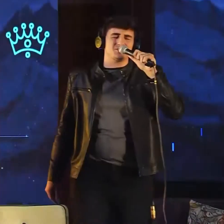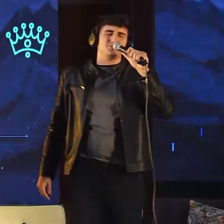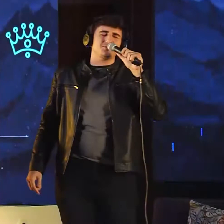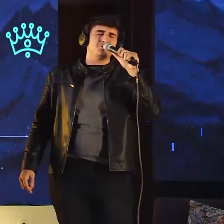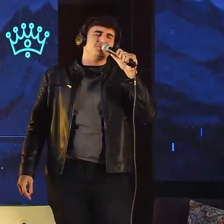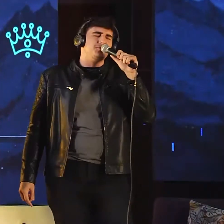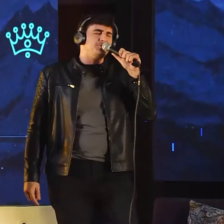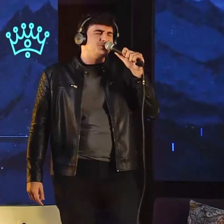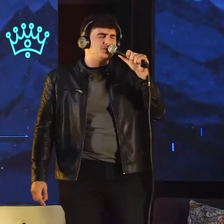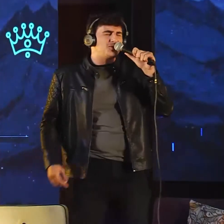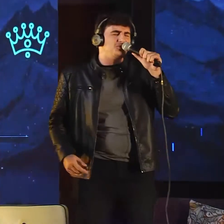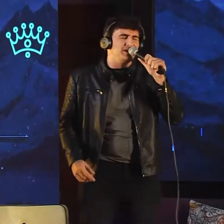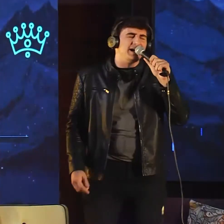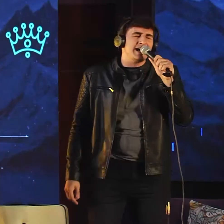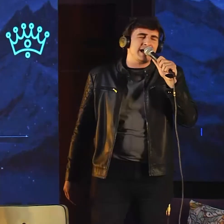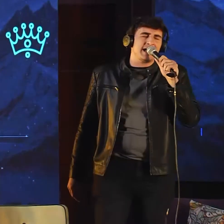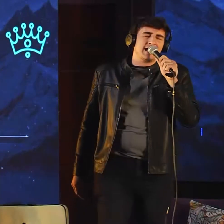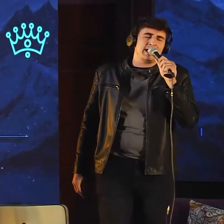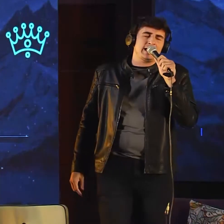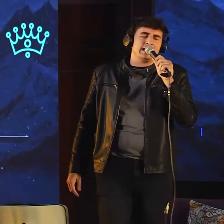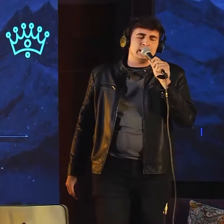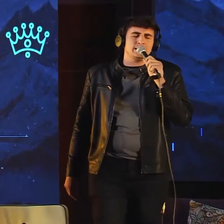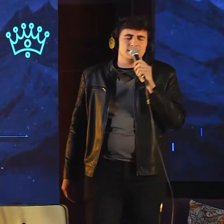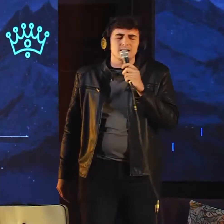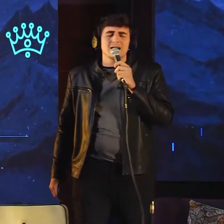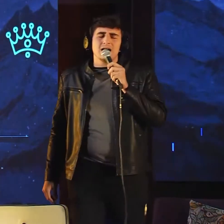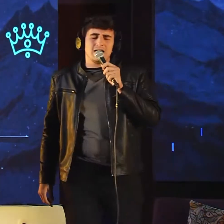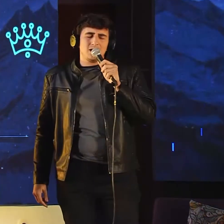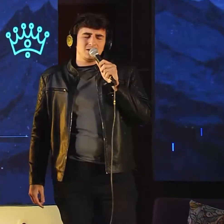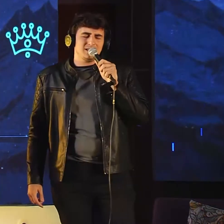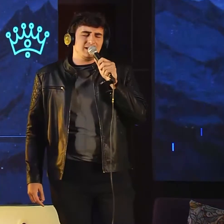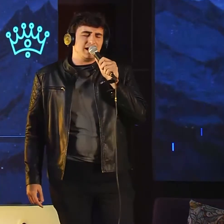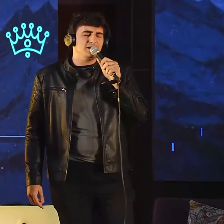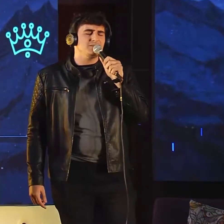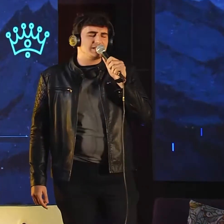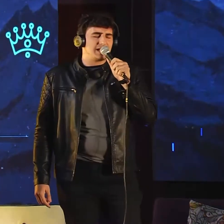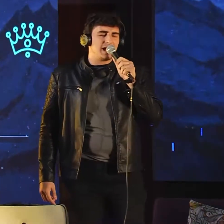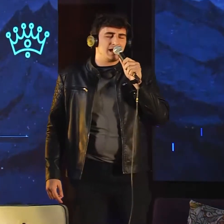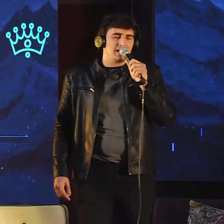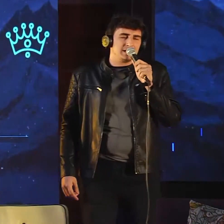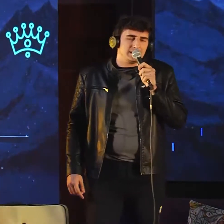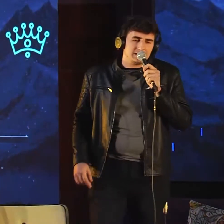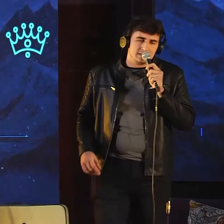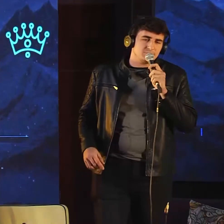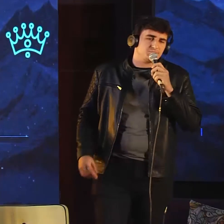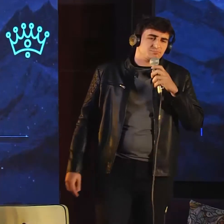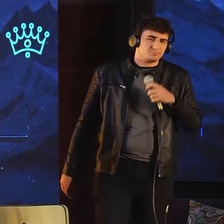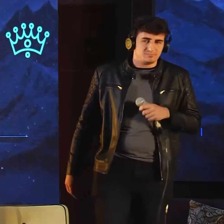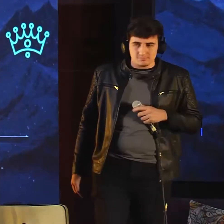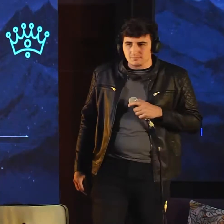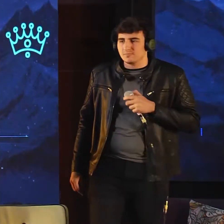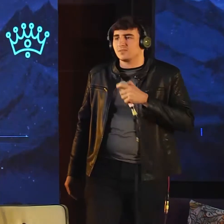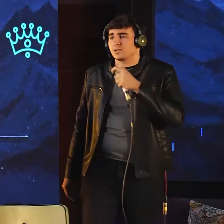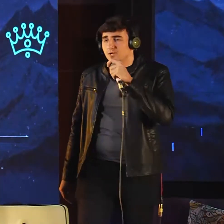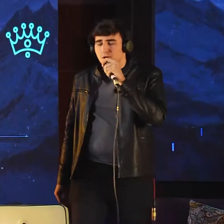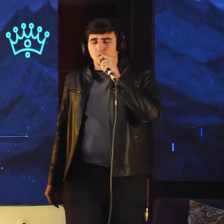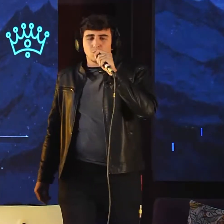em Jesus, confiar. A ordem é avançar,